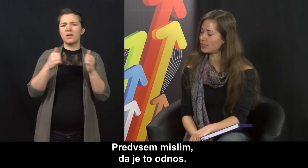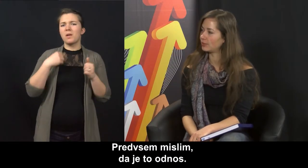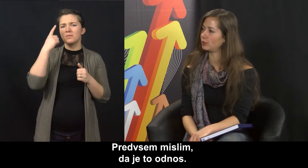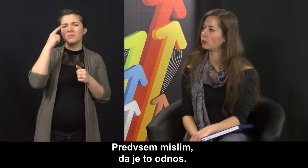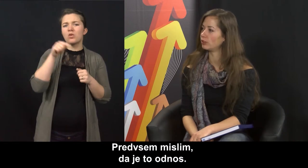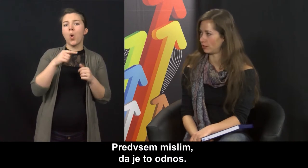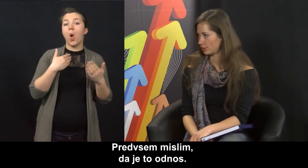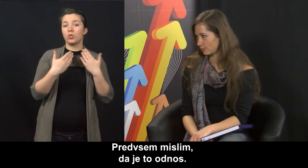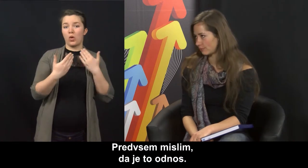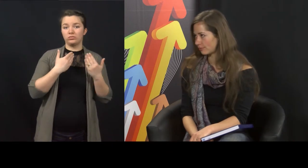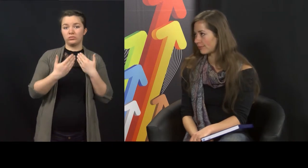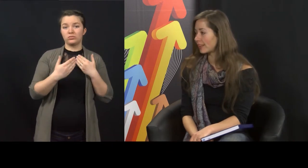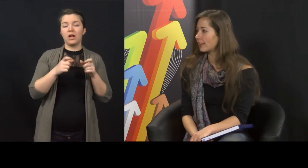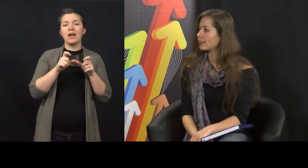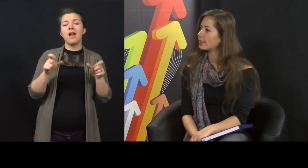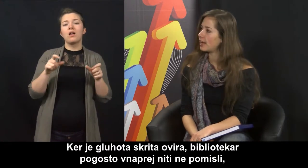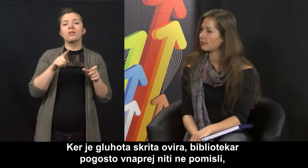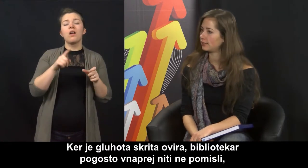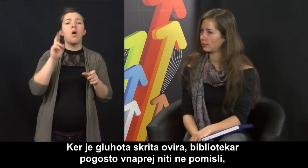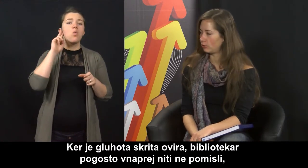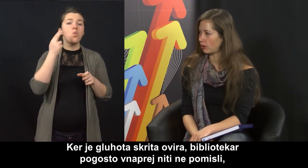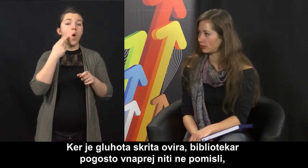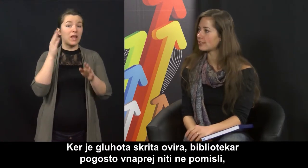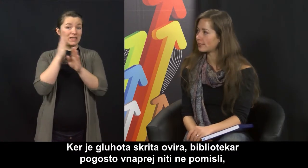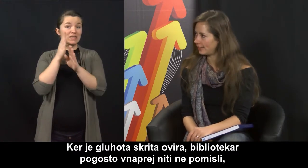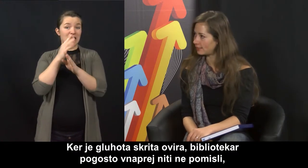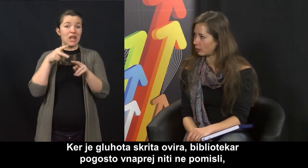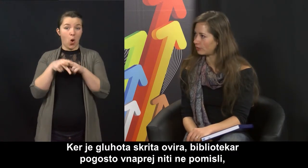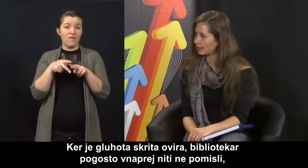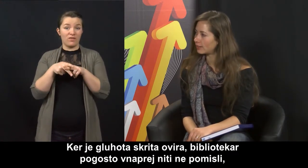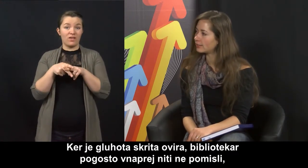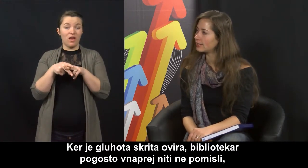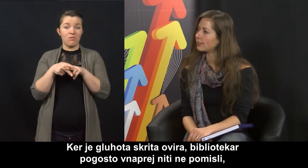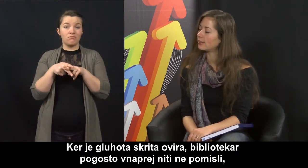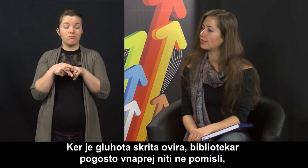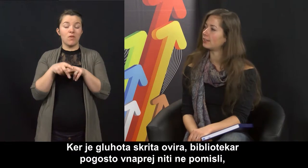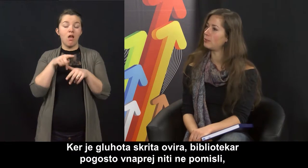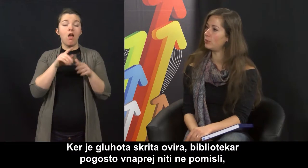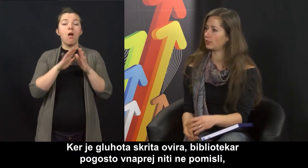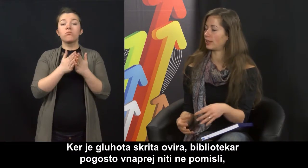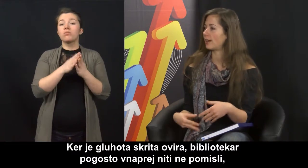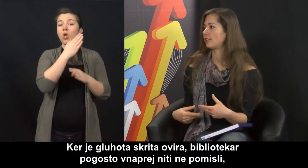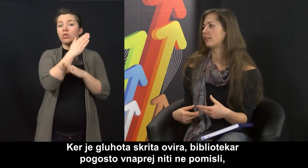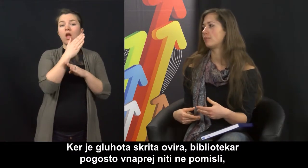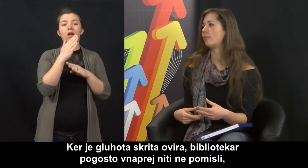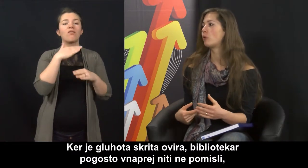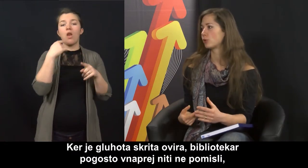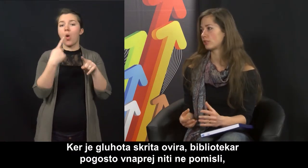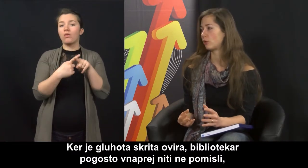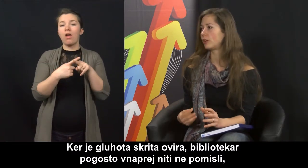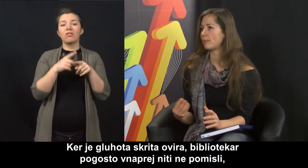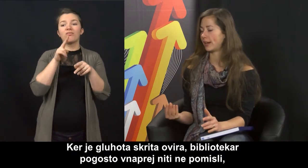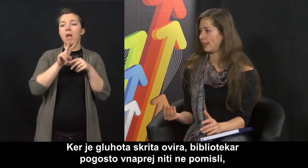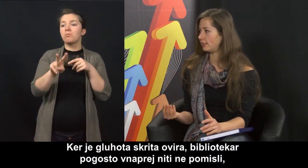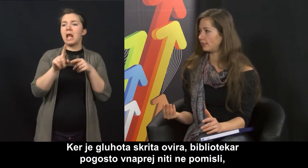Predvsem mislim, da je to odnos. Ker je gluhota skrita ovira, bibliotekar